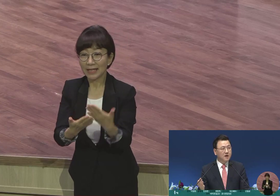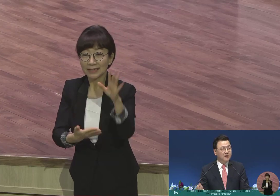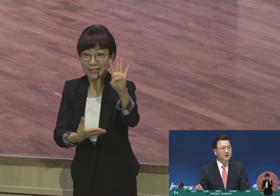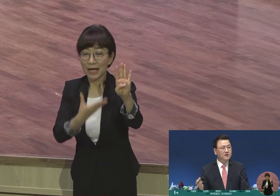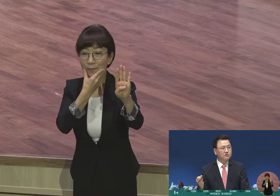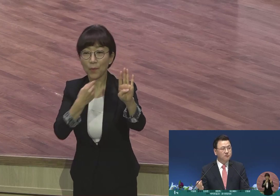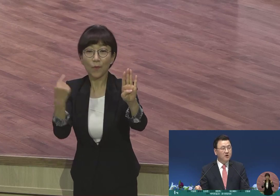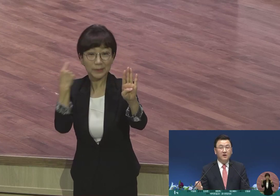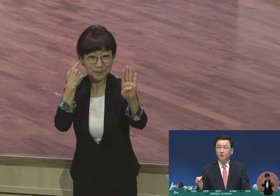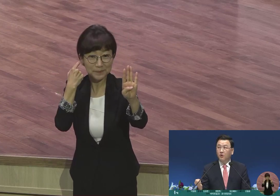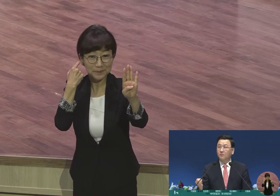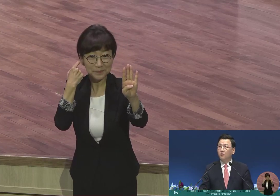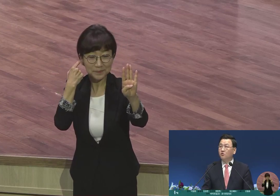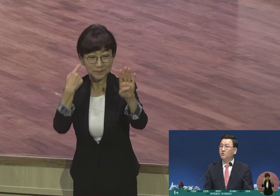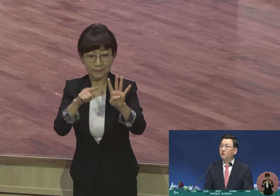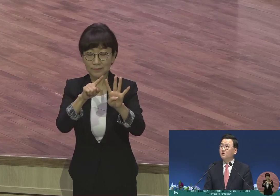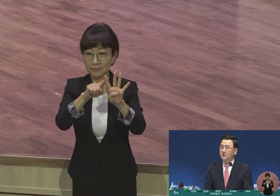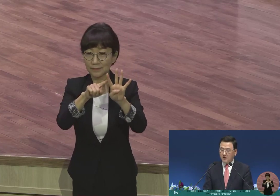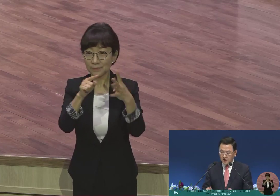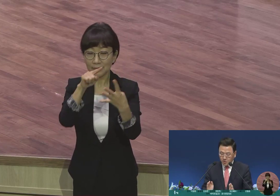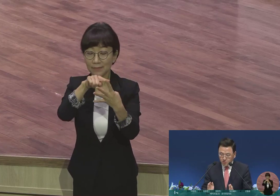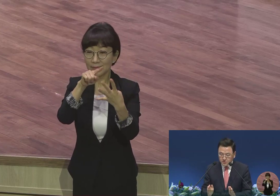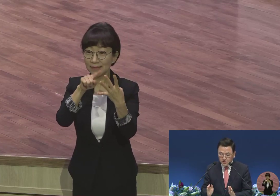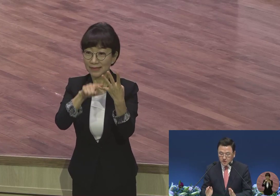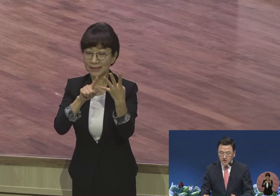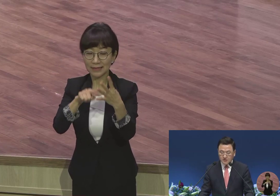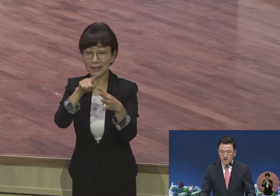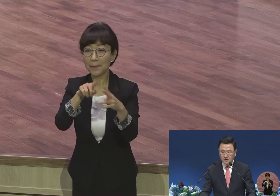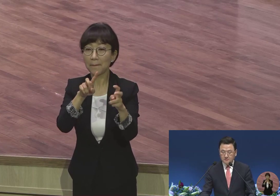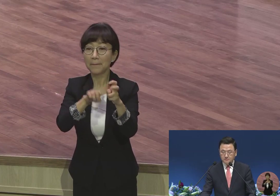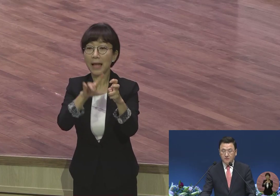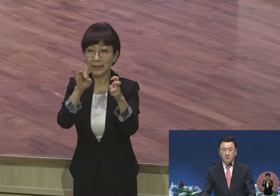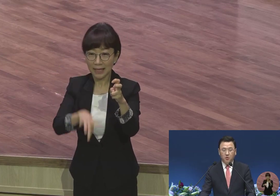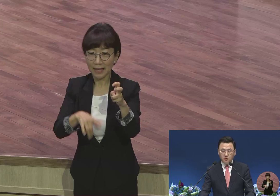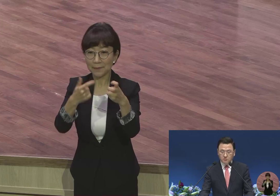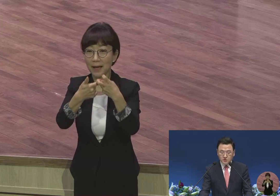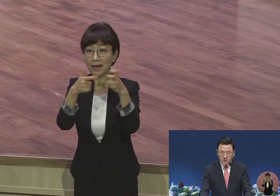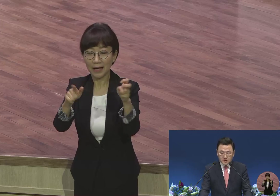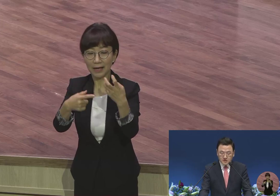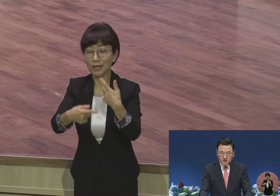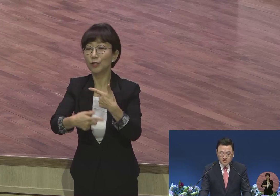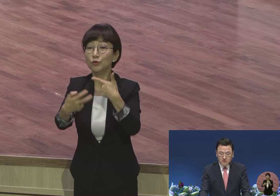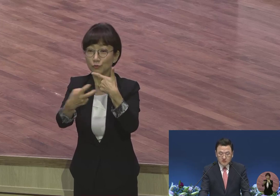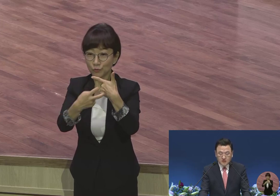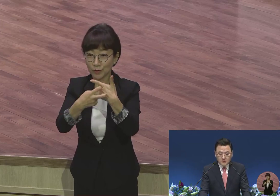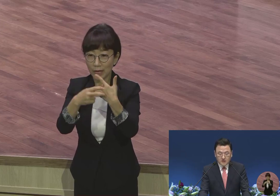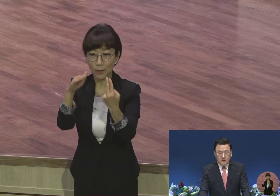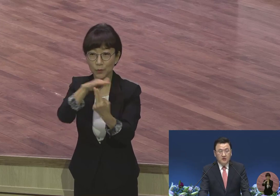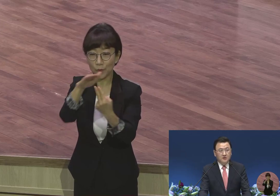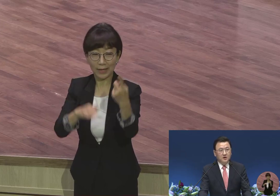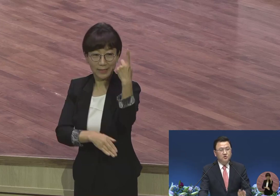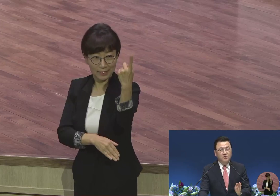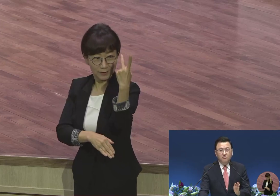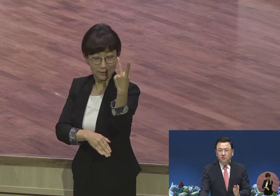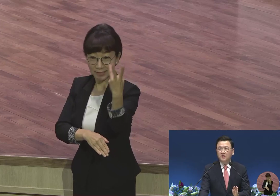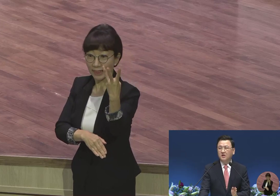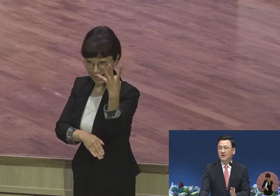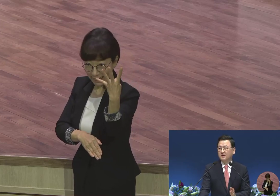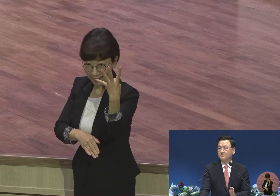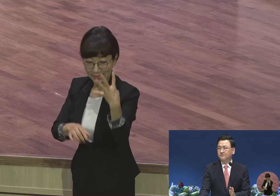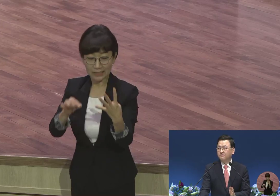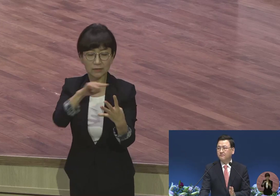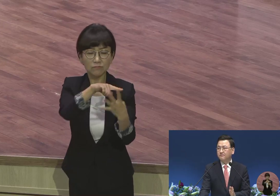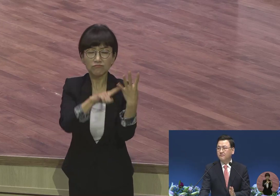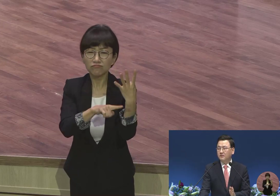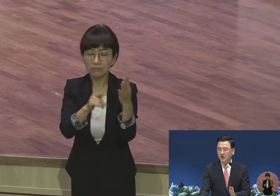마태, 마가, 누가, 요한복음을 사복음서라고 말합니다. 그 복음서에서 예수가